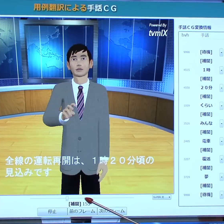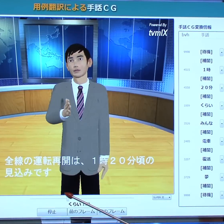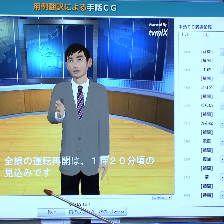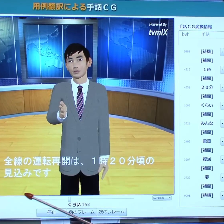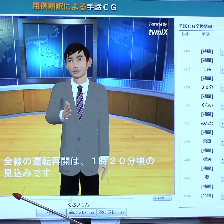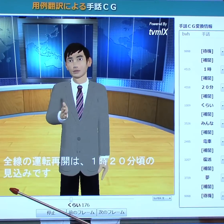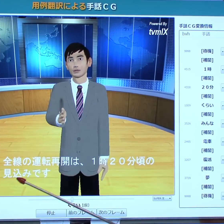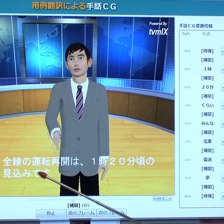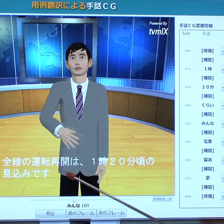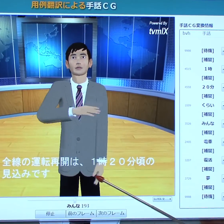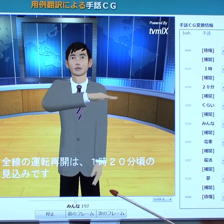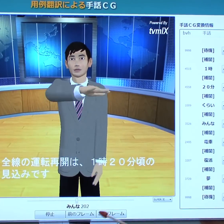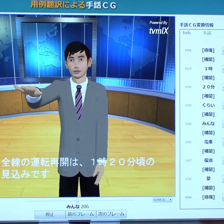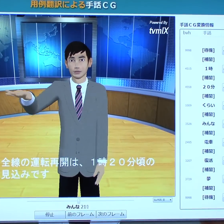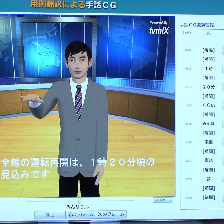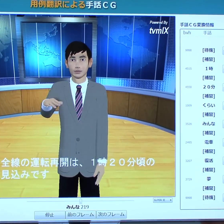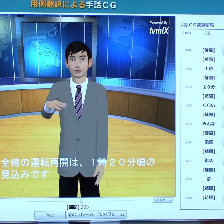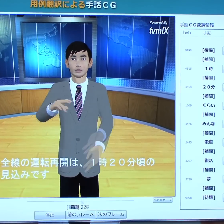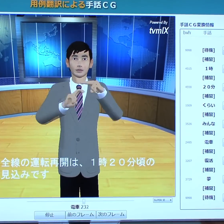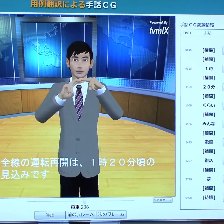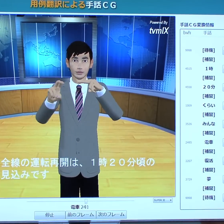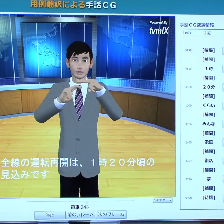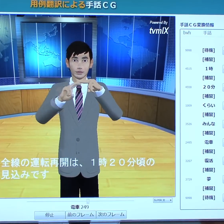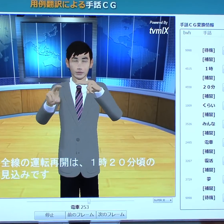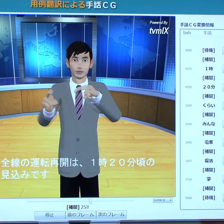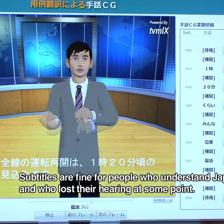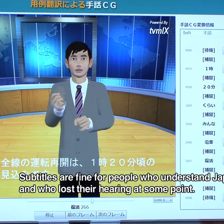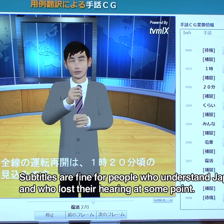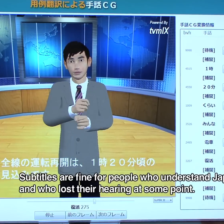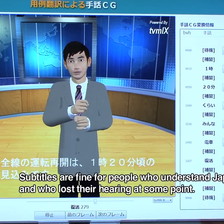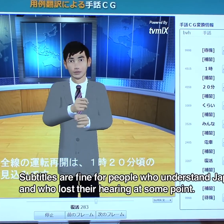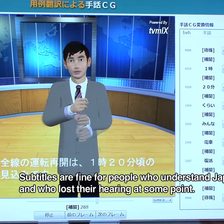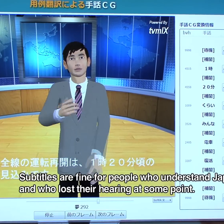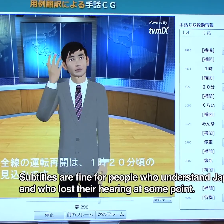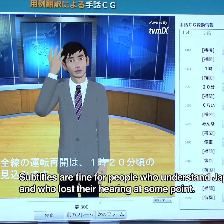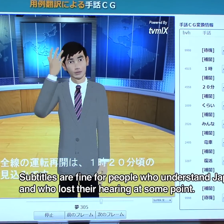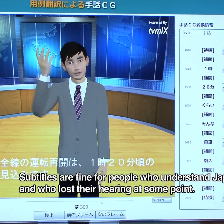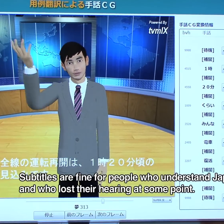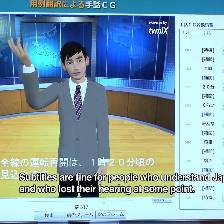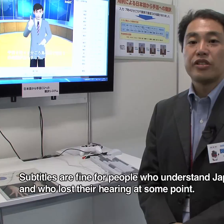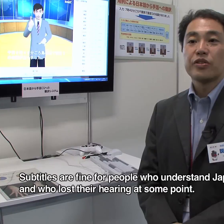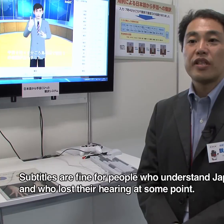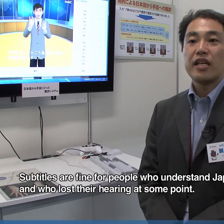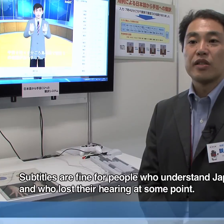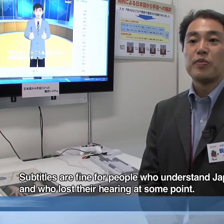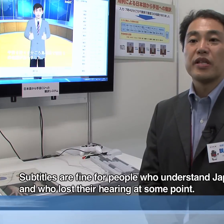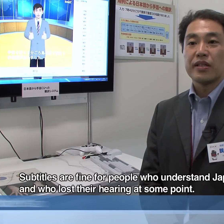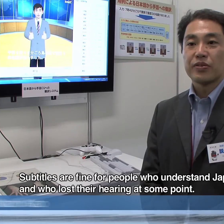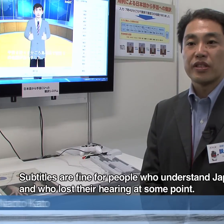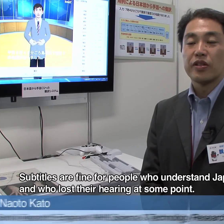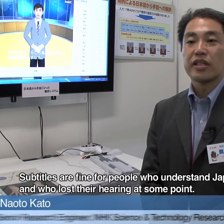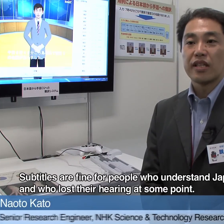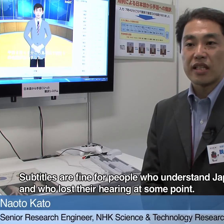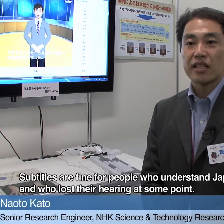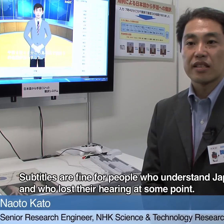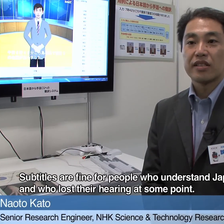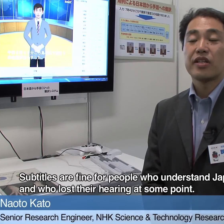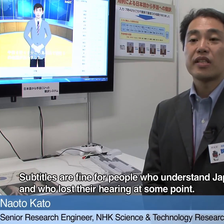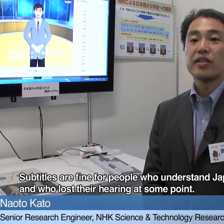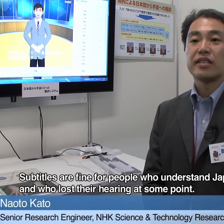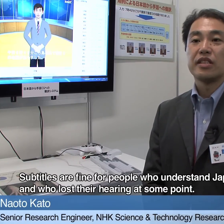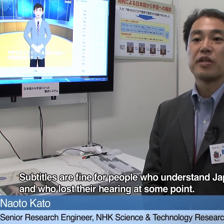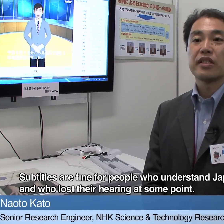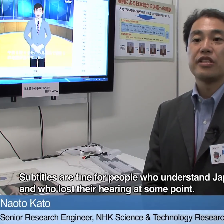語とサインラングウスで般的字を見ることで途で耳が聞こえなくなった